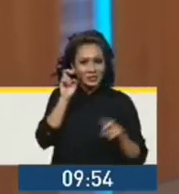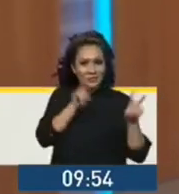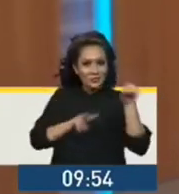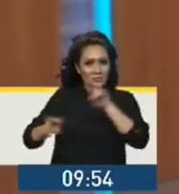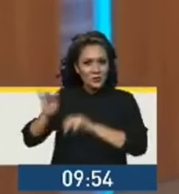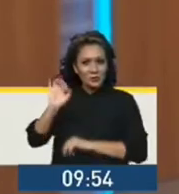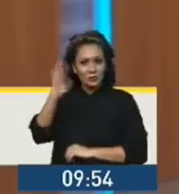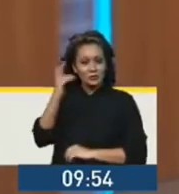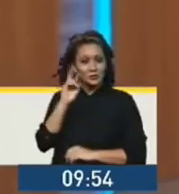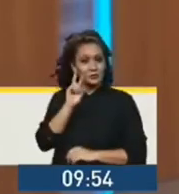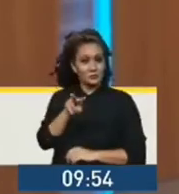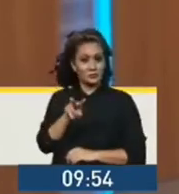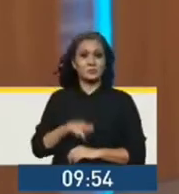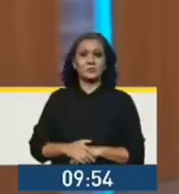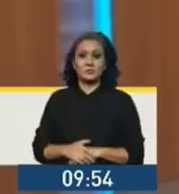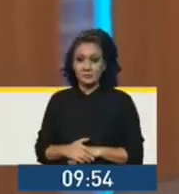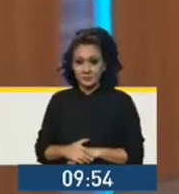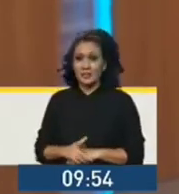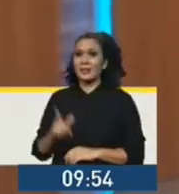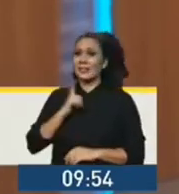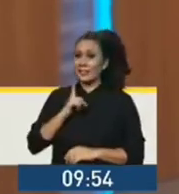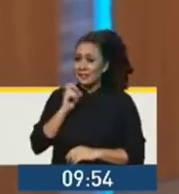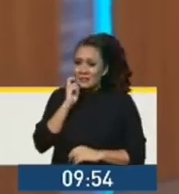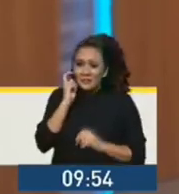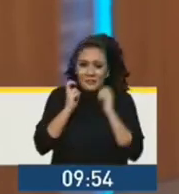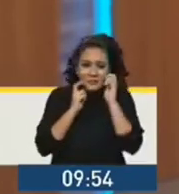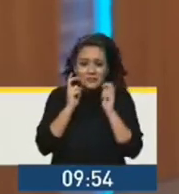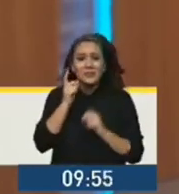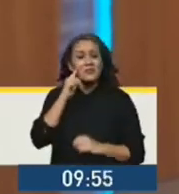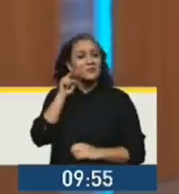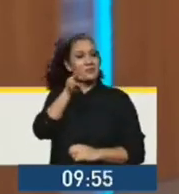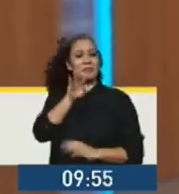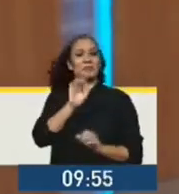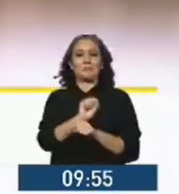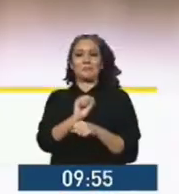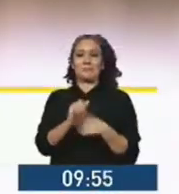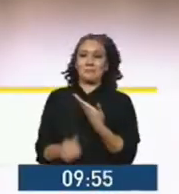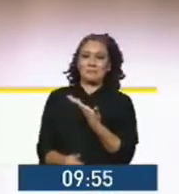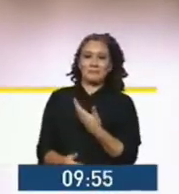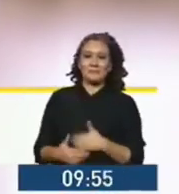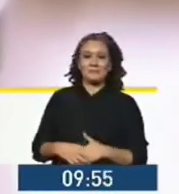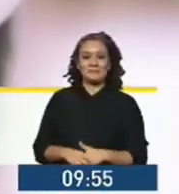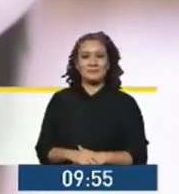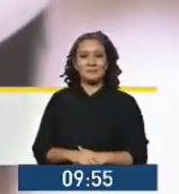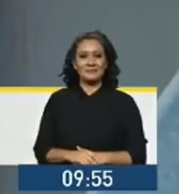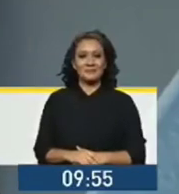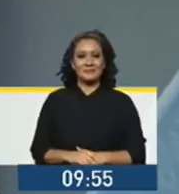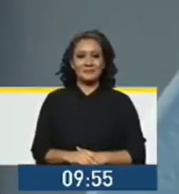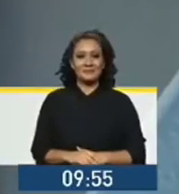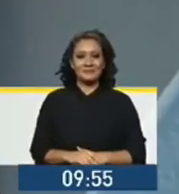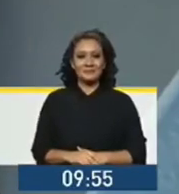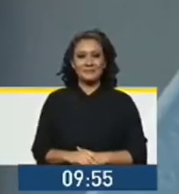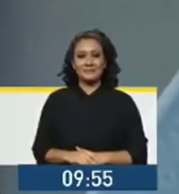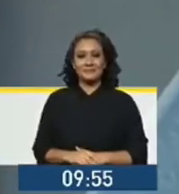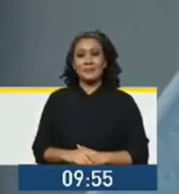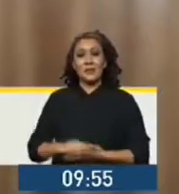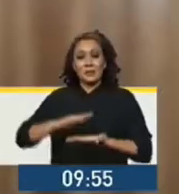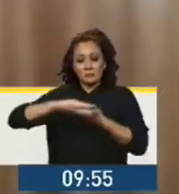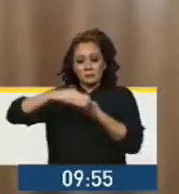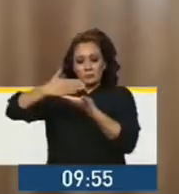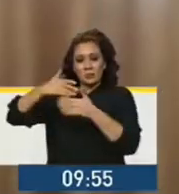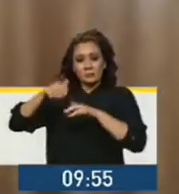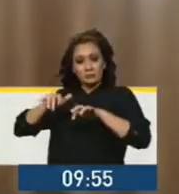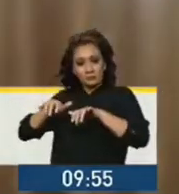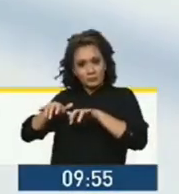anda acontecendo por aí? Gente, tem cada mico, cada situação. Vamos ver. O home office virou um hábito